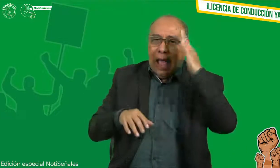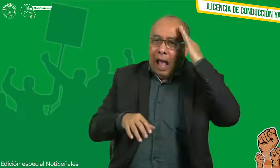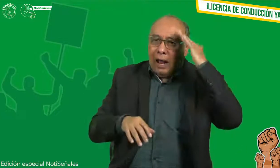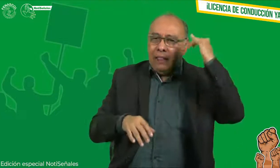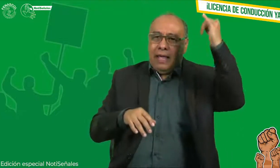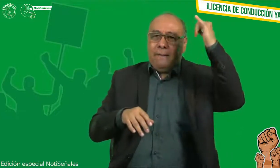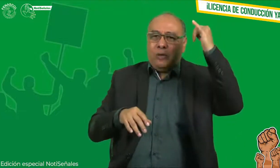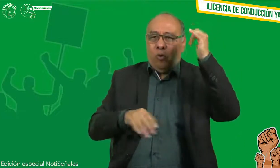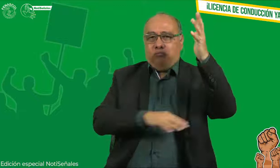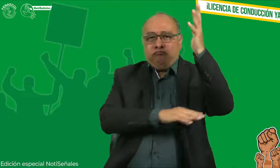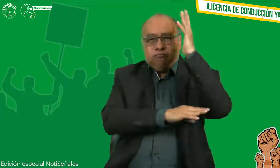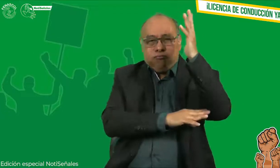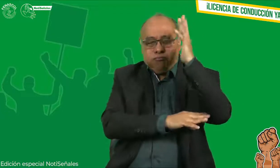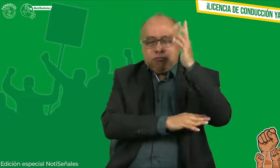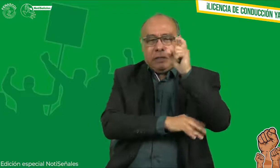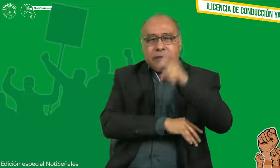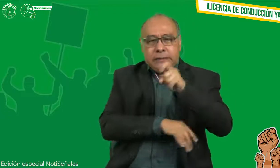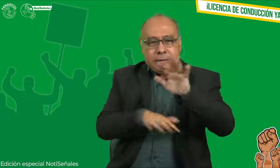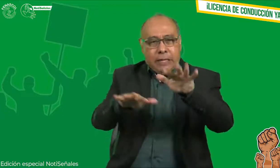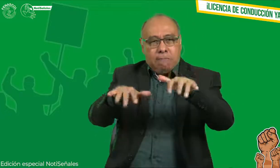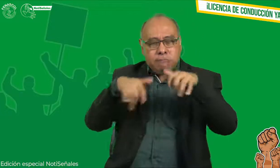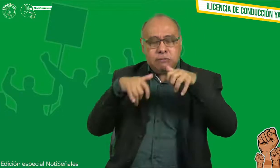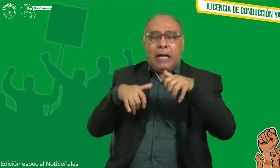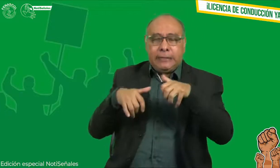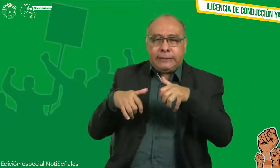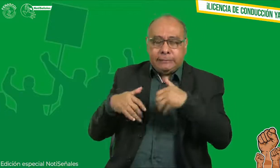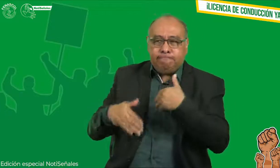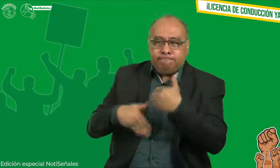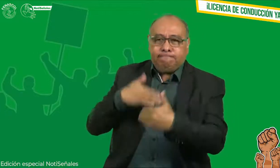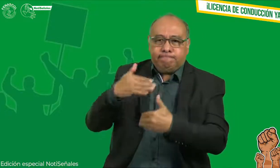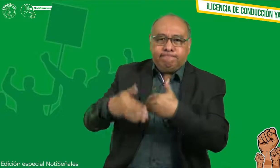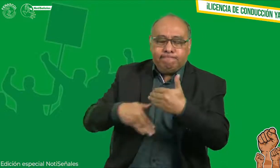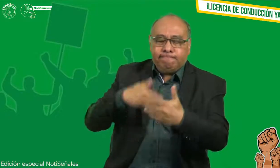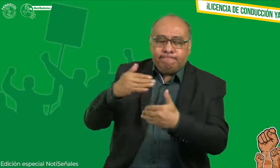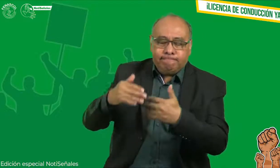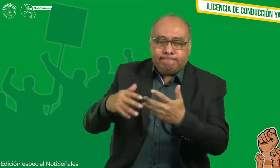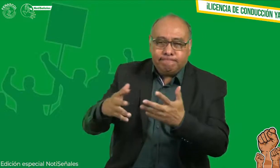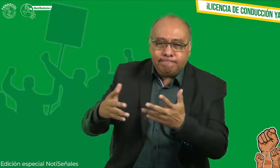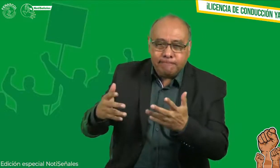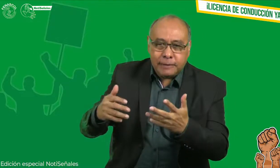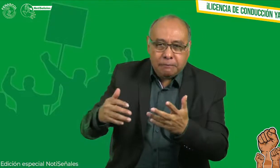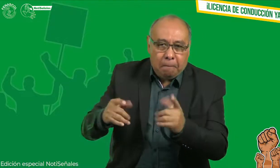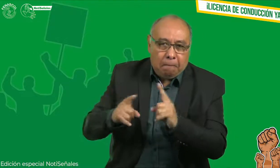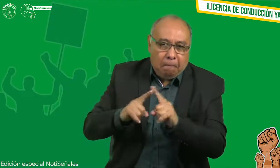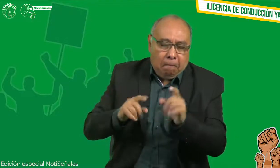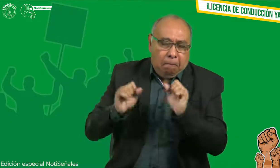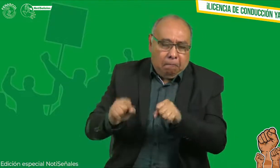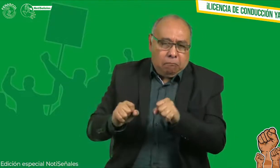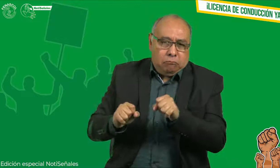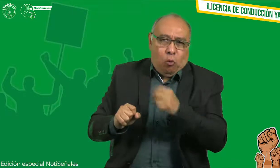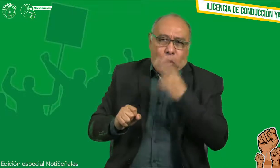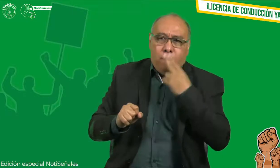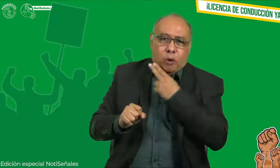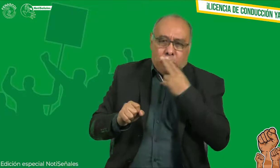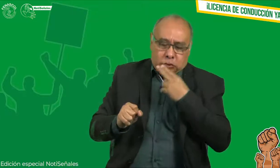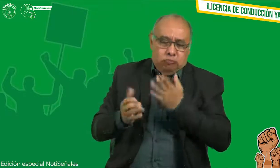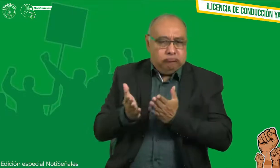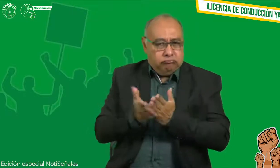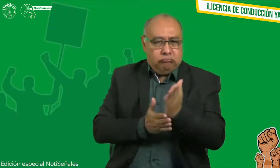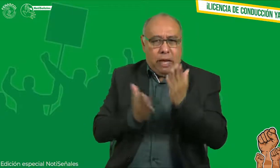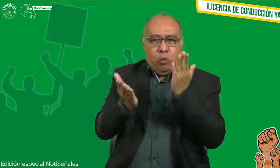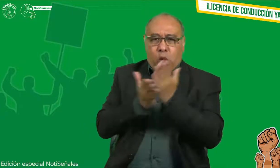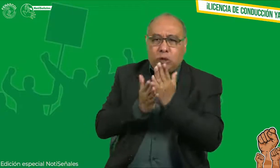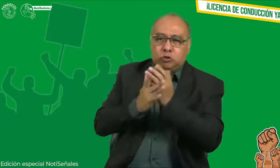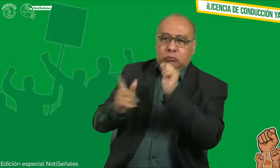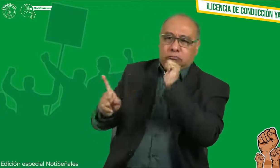en una pasada emisión de Notiseñales con Diego López, en la que se estaba hablando acerca de hacer quizás